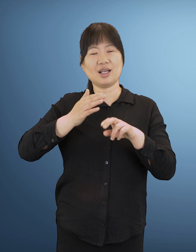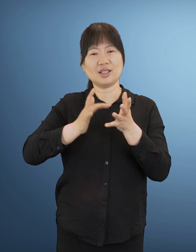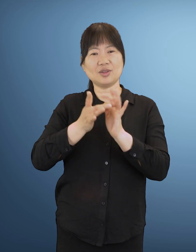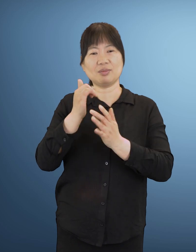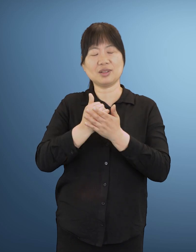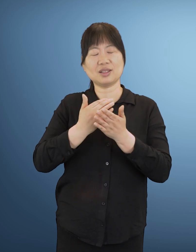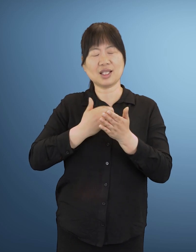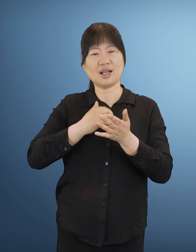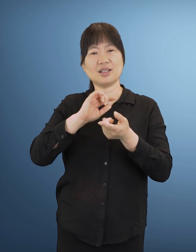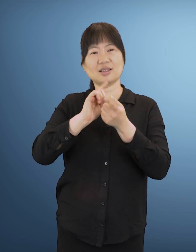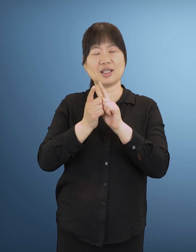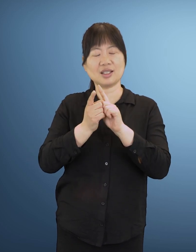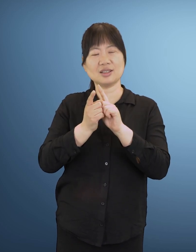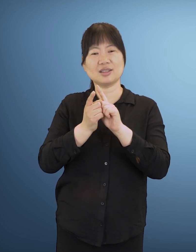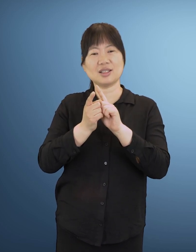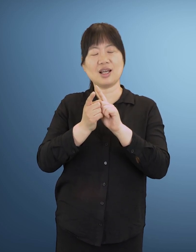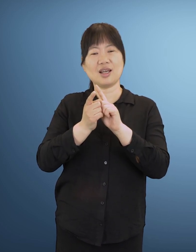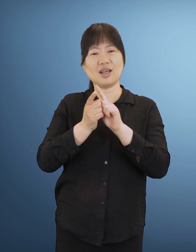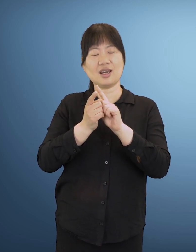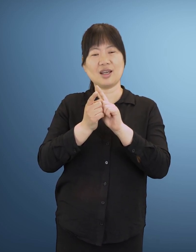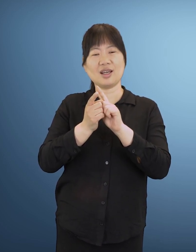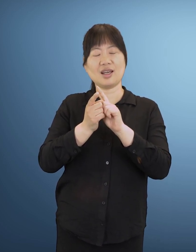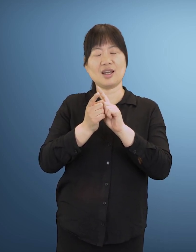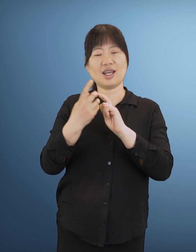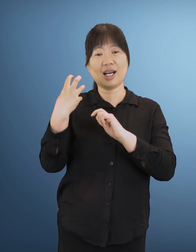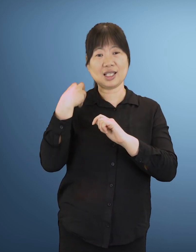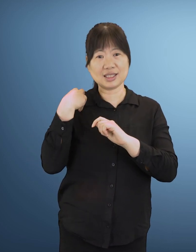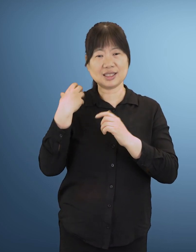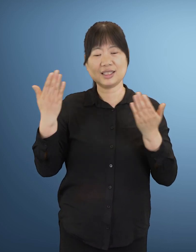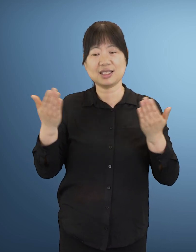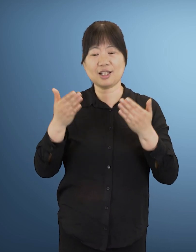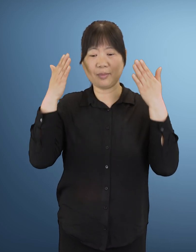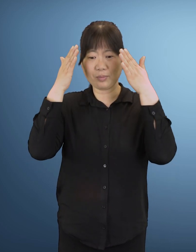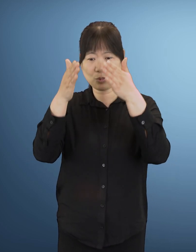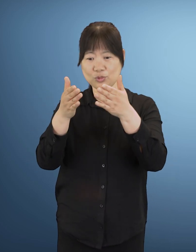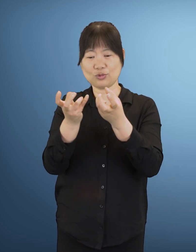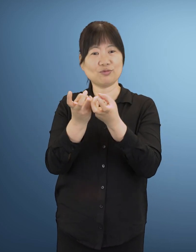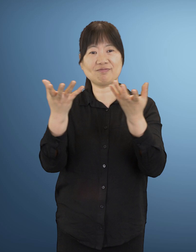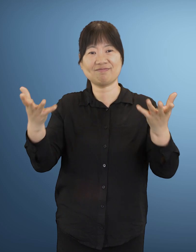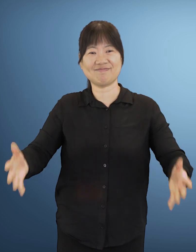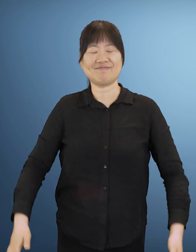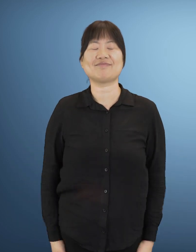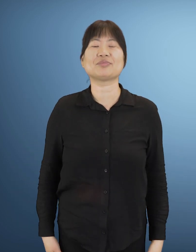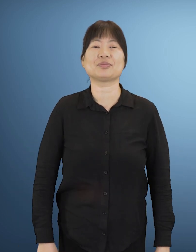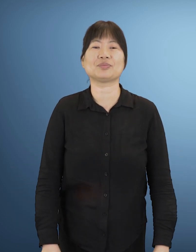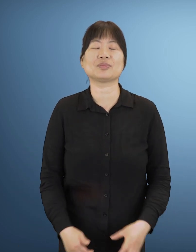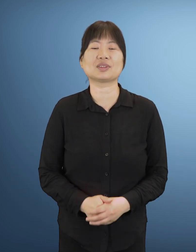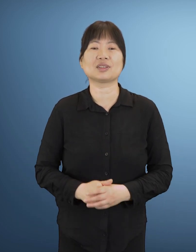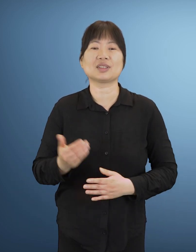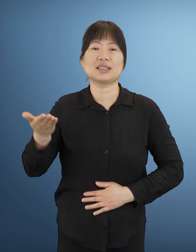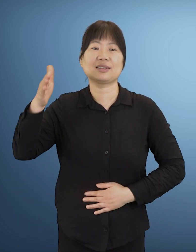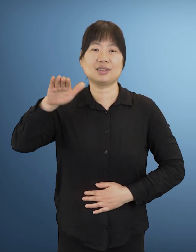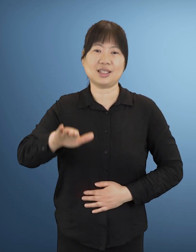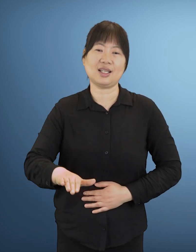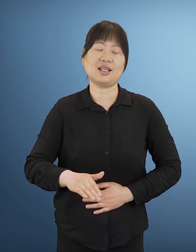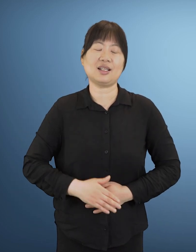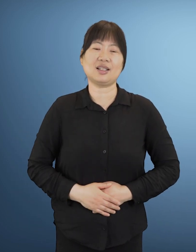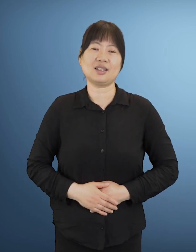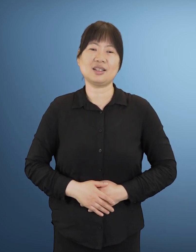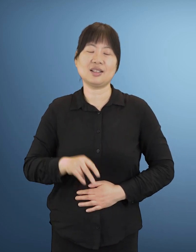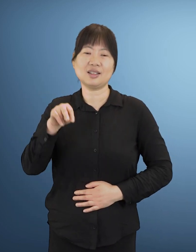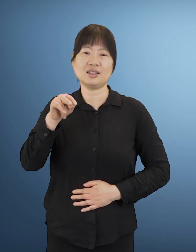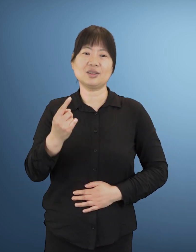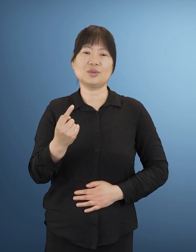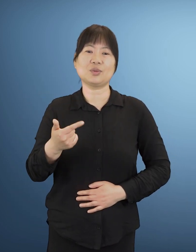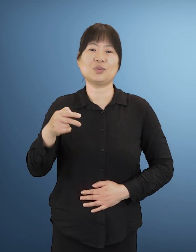나를 대신해서 하신 그 일에 몰두할 수밖에 없잖아요. 그런데 이 존